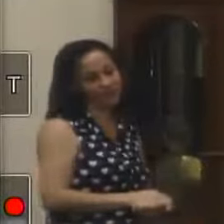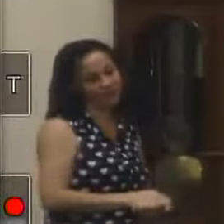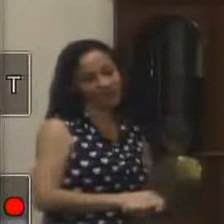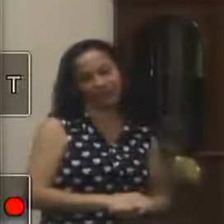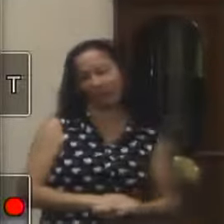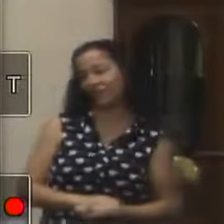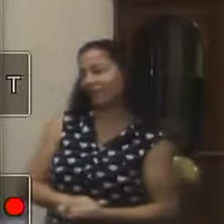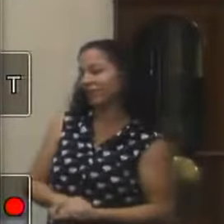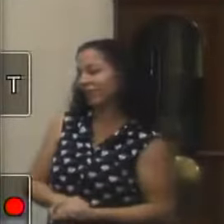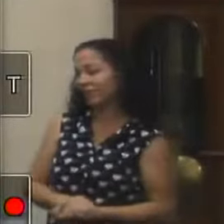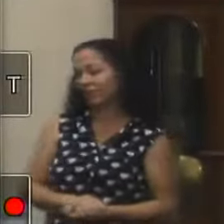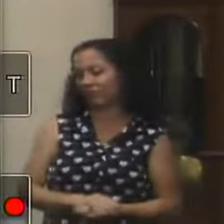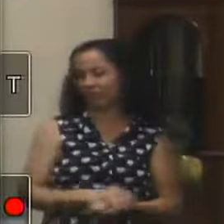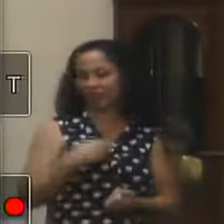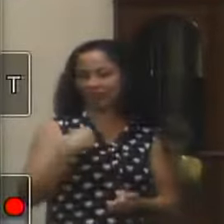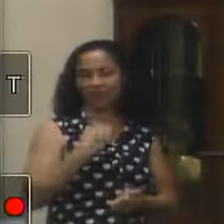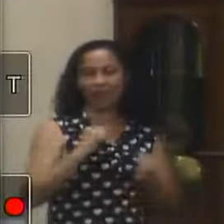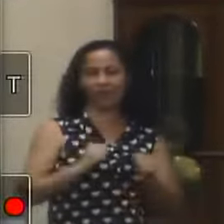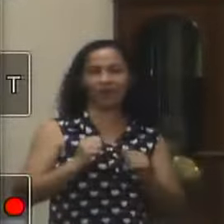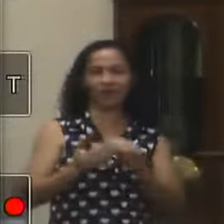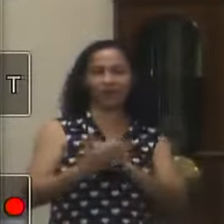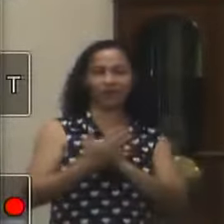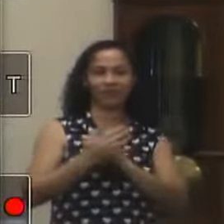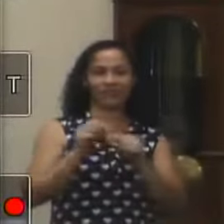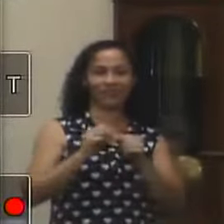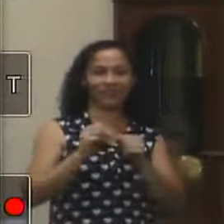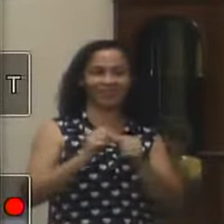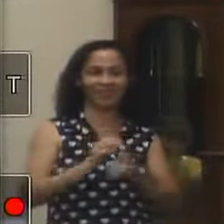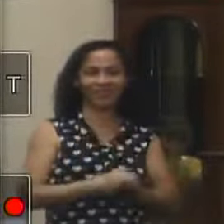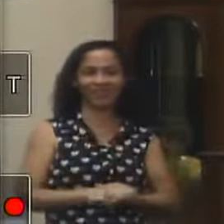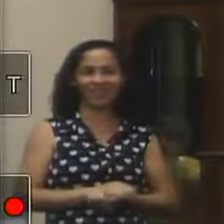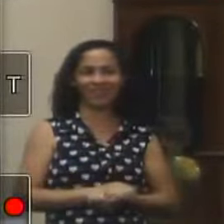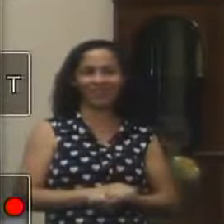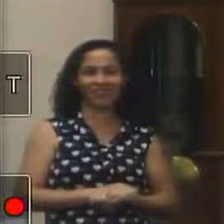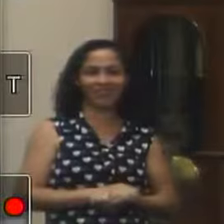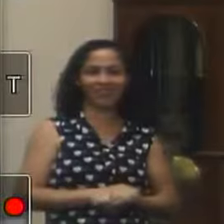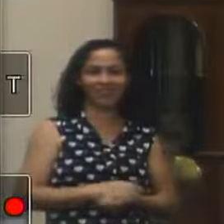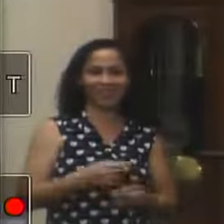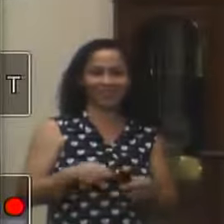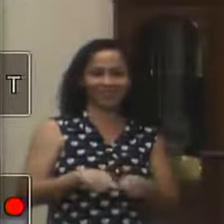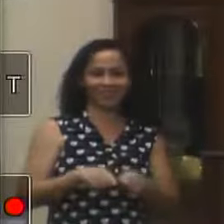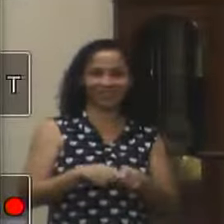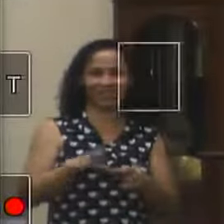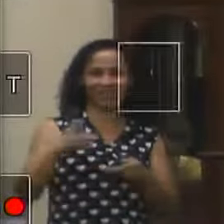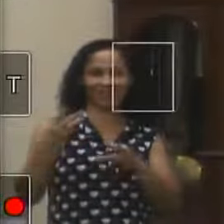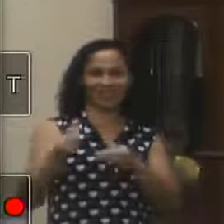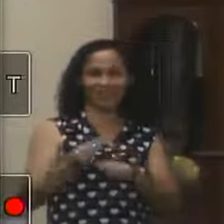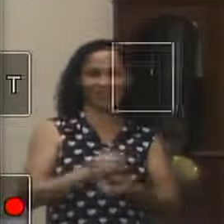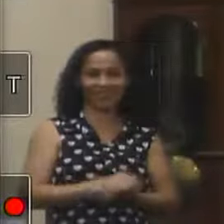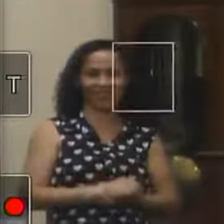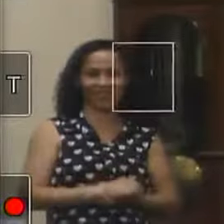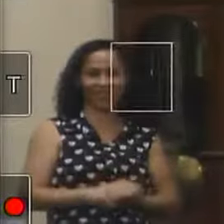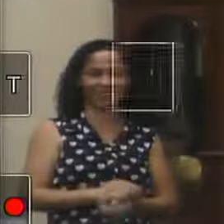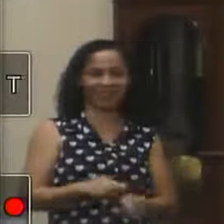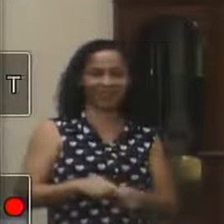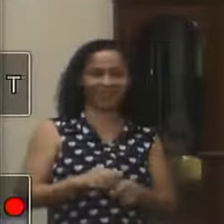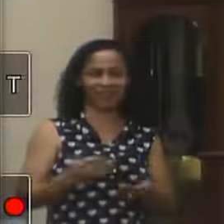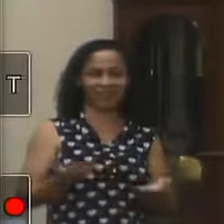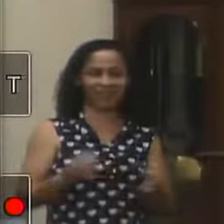podendo ajudar a fazer, as coisas vão melhorar, não é para a gente não, é para todos. É igual hoje eu estou